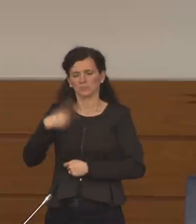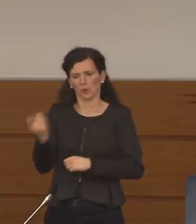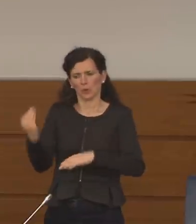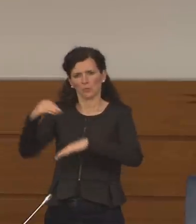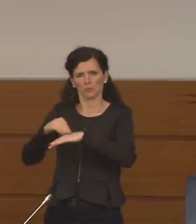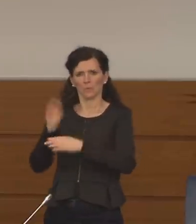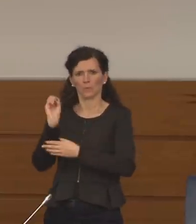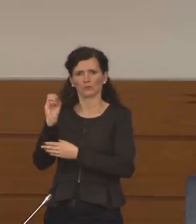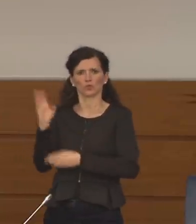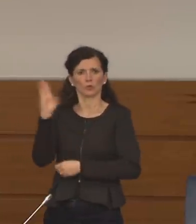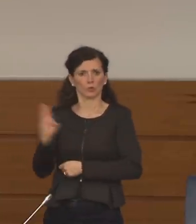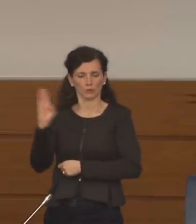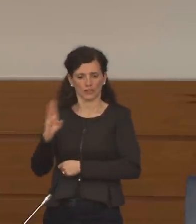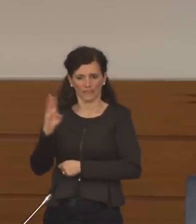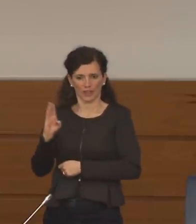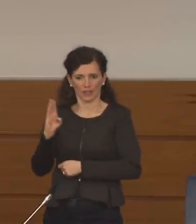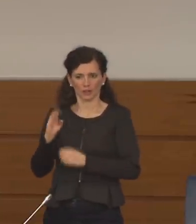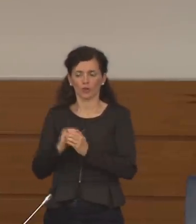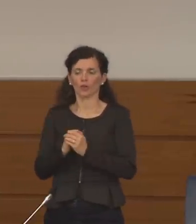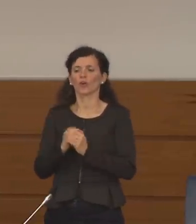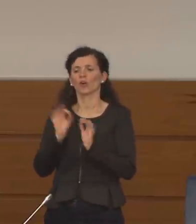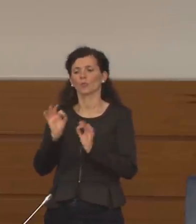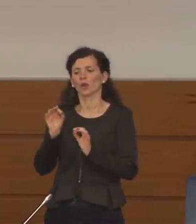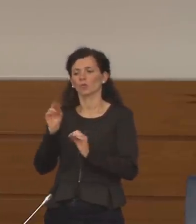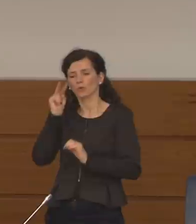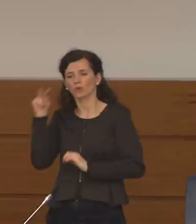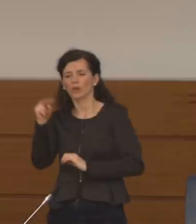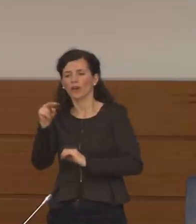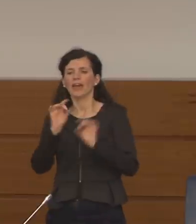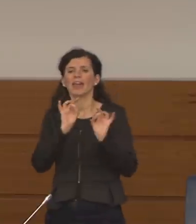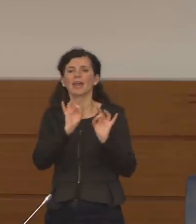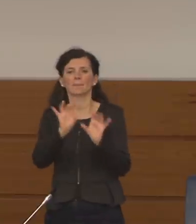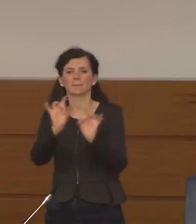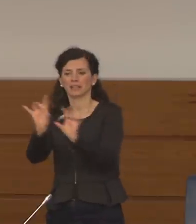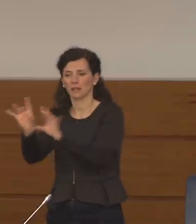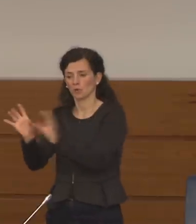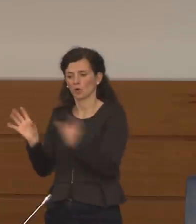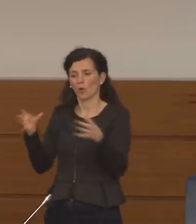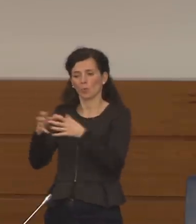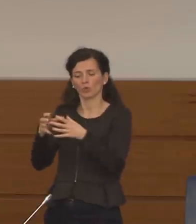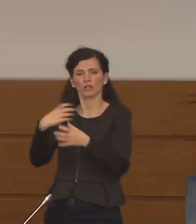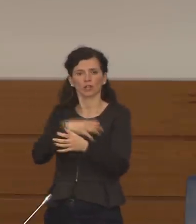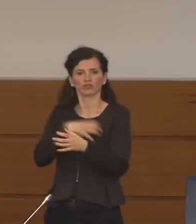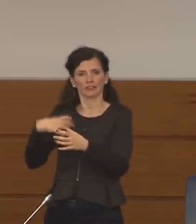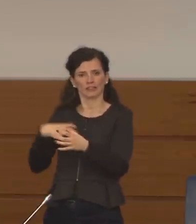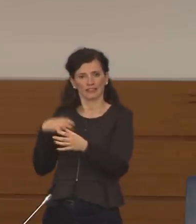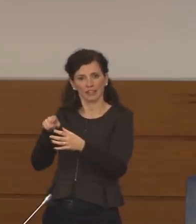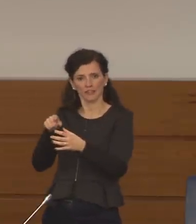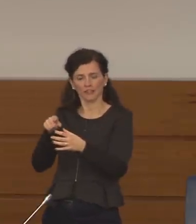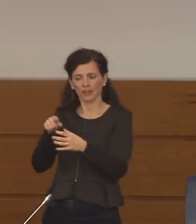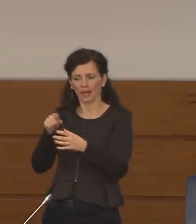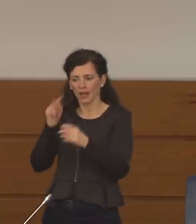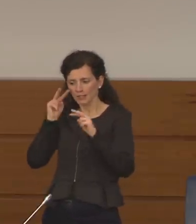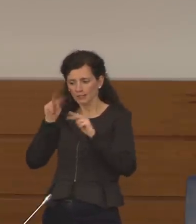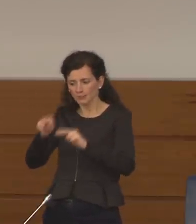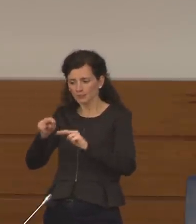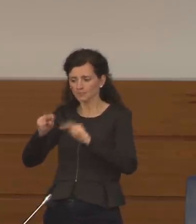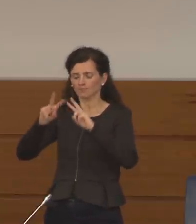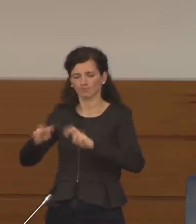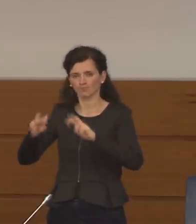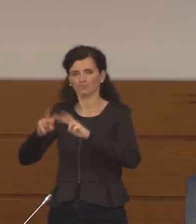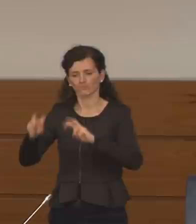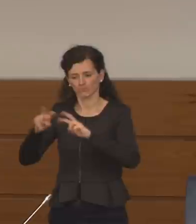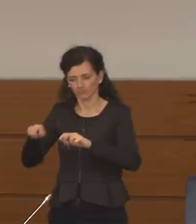dal punto di vista epidemiologico con la comunità scientifica sta analizzando il